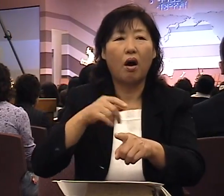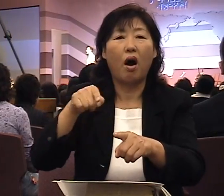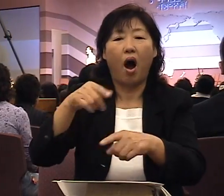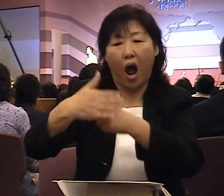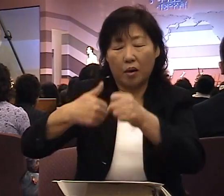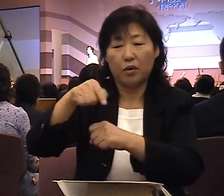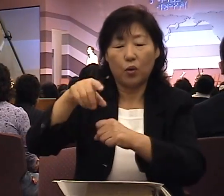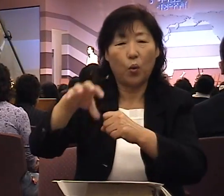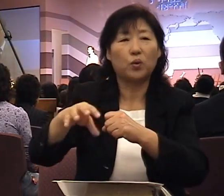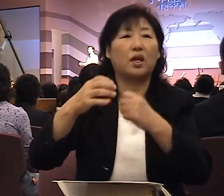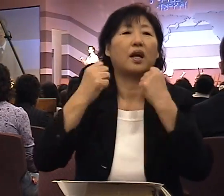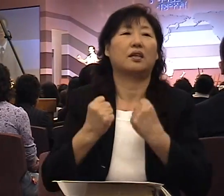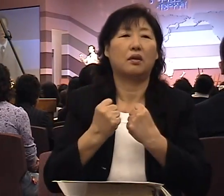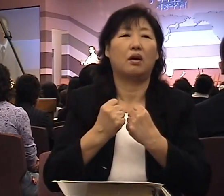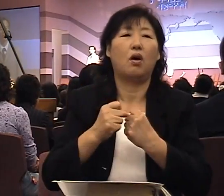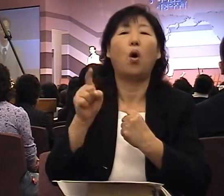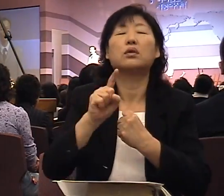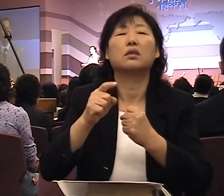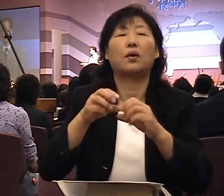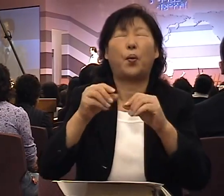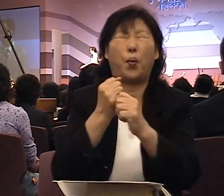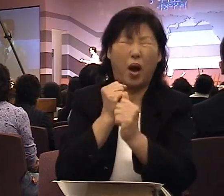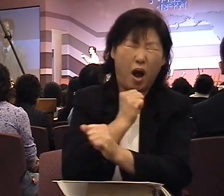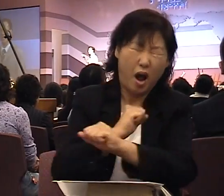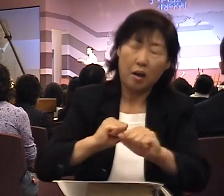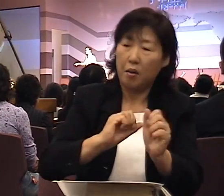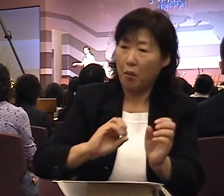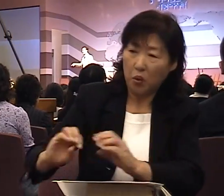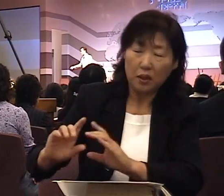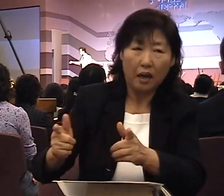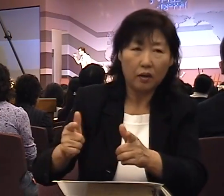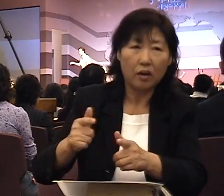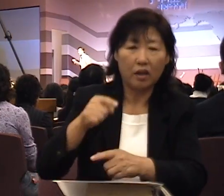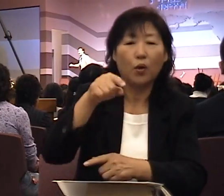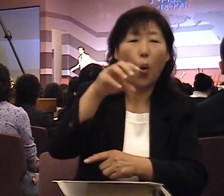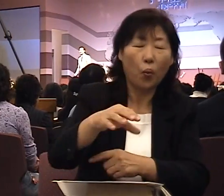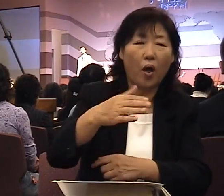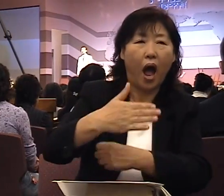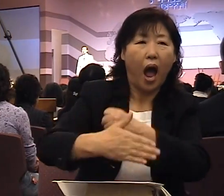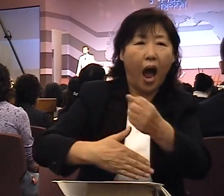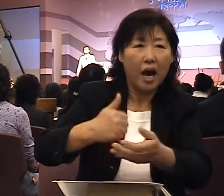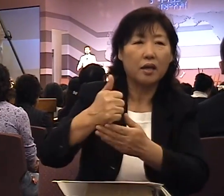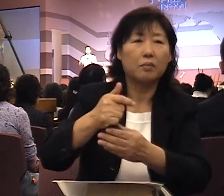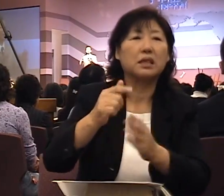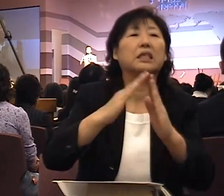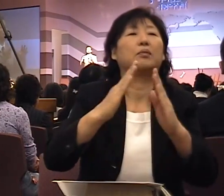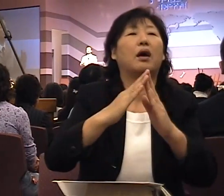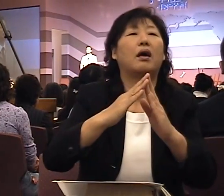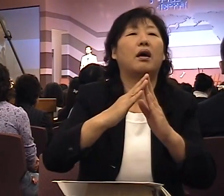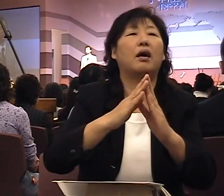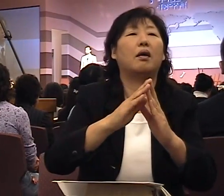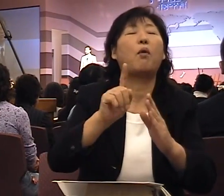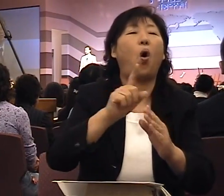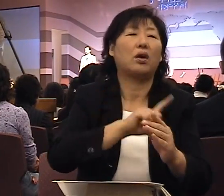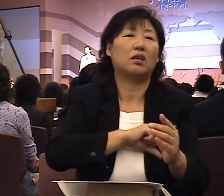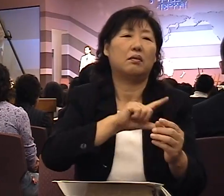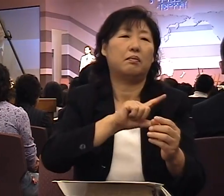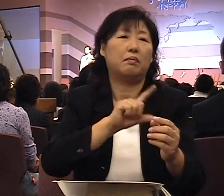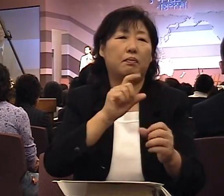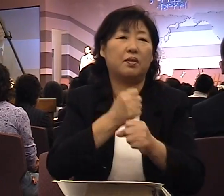어떠한 광야가 아니고 버려진 사막이 아니고 여기는 하나님의 집이구나 하면서 베델이라고 이름을 짓지